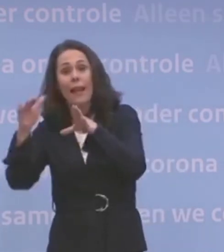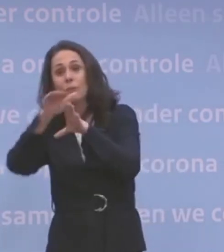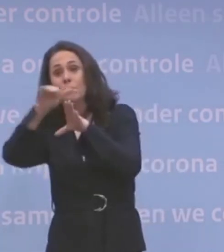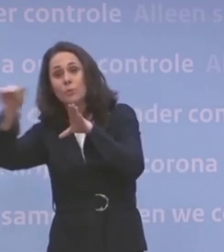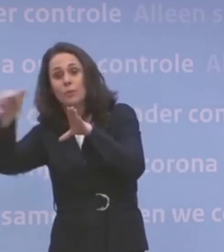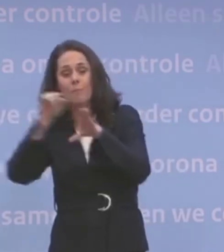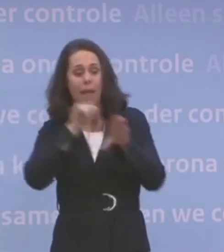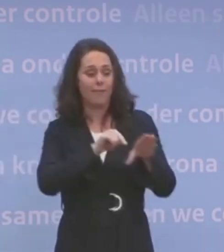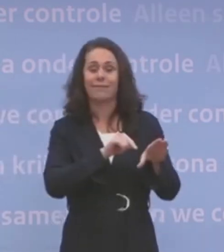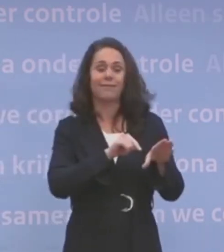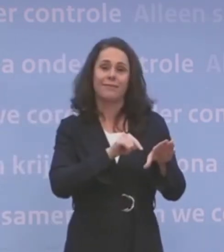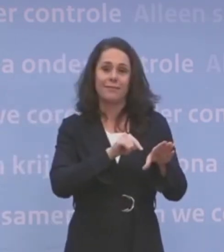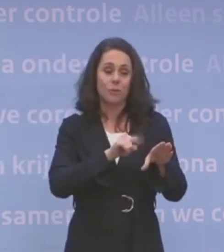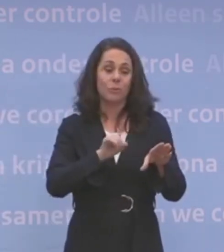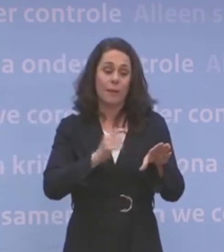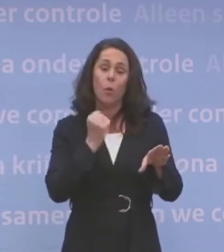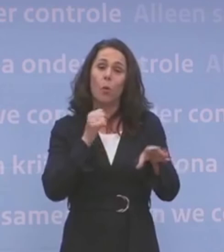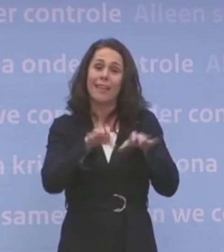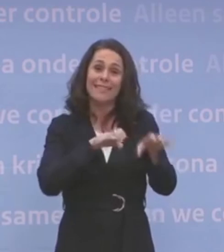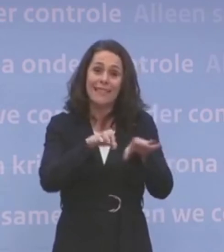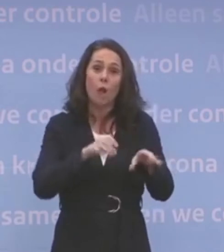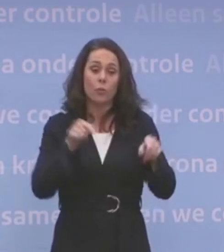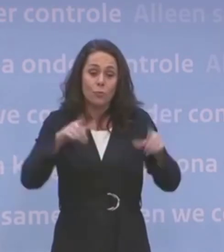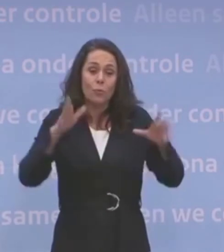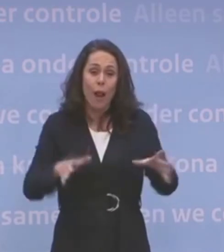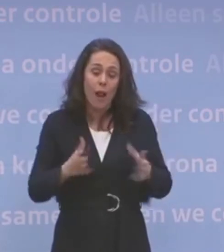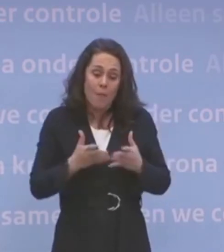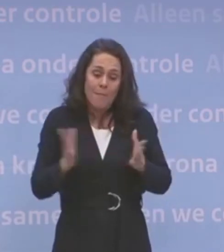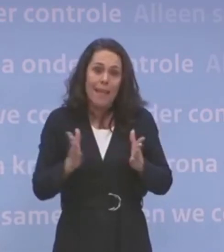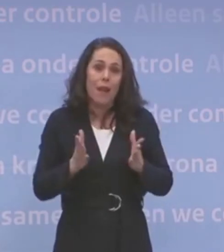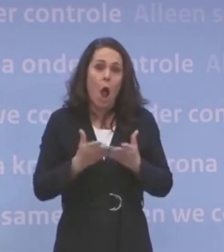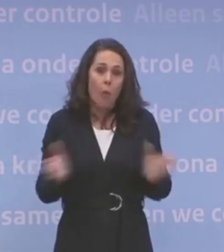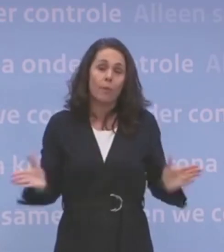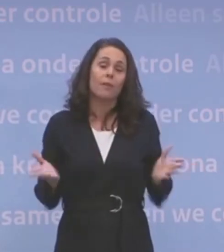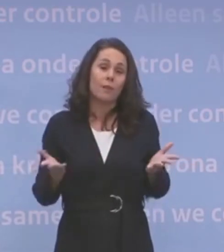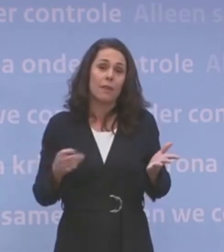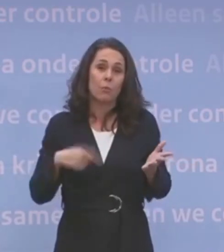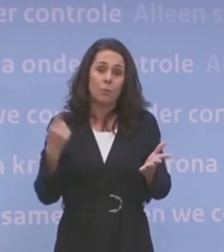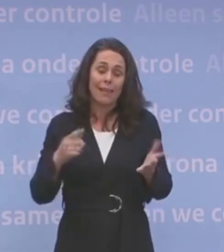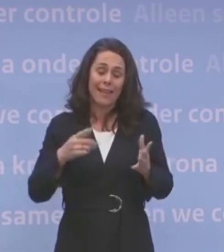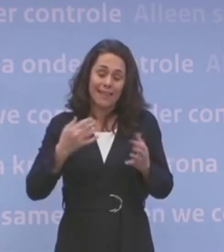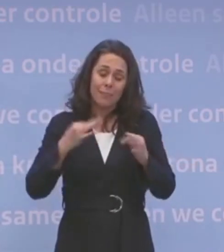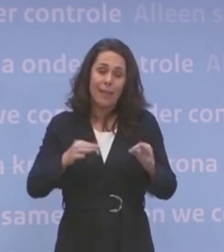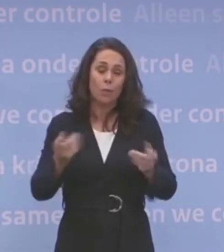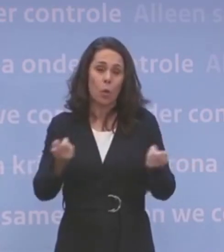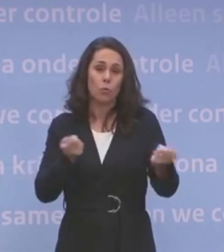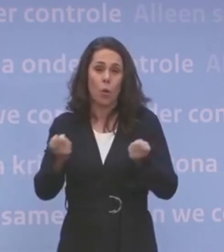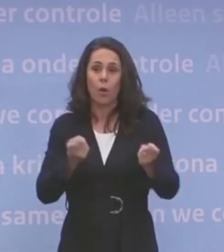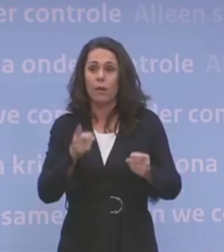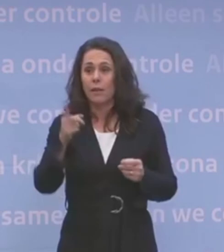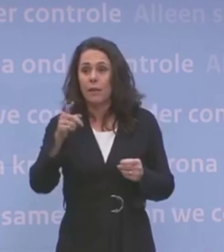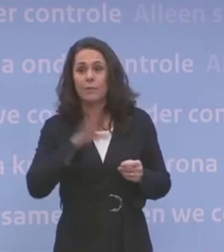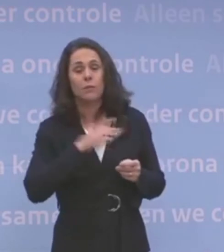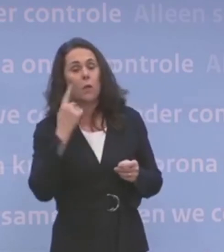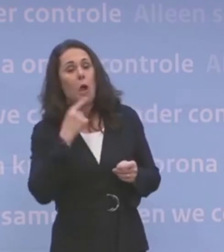loopt, zoals aangegeven, als we dat nu ook al verder openzetten. Dat moet eerst beter onder controle komen. Dat geldt dus ook voor